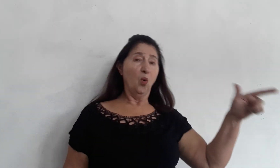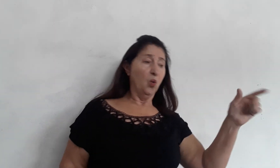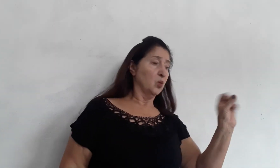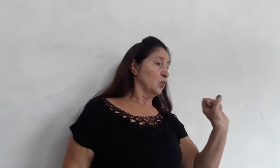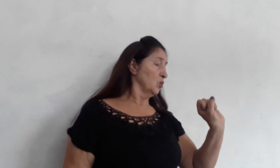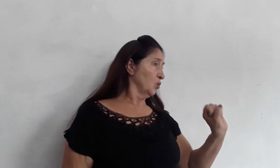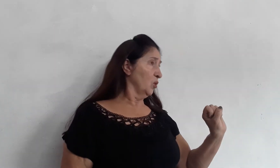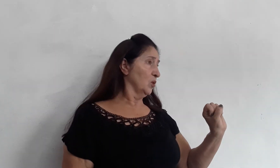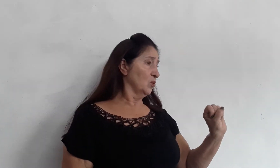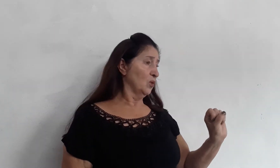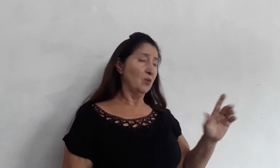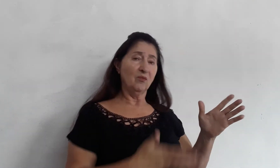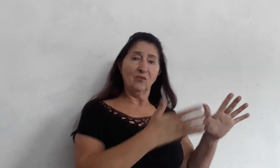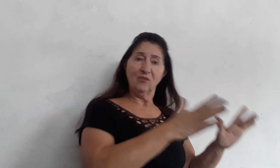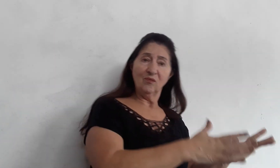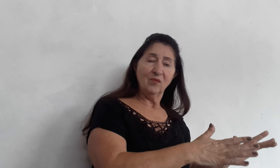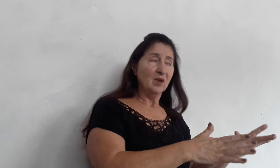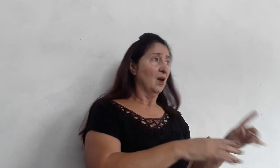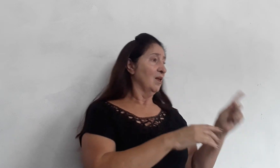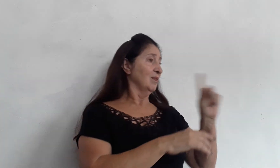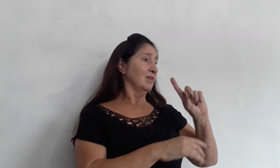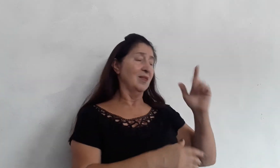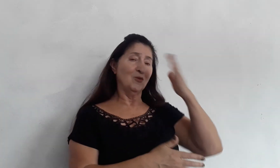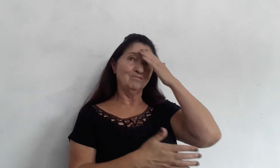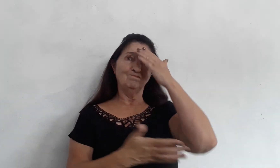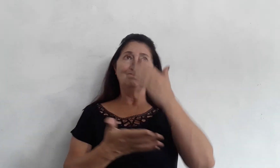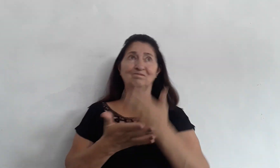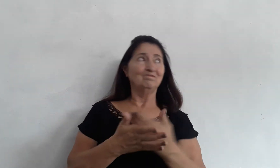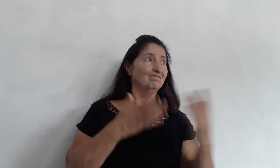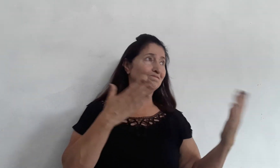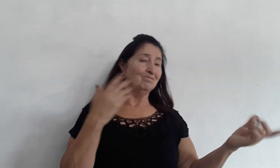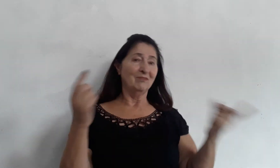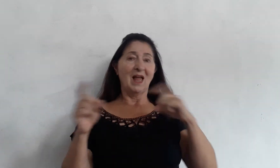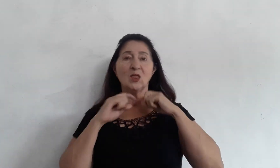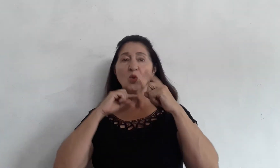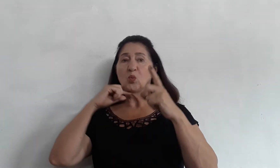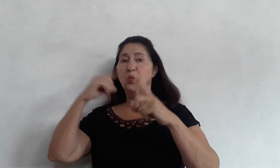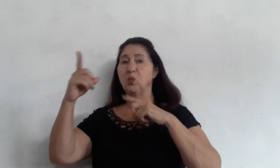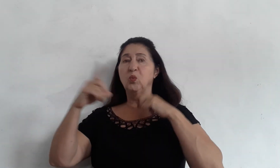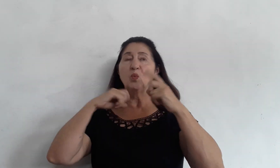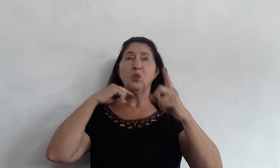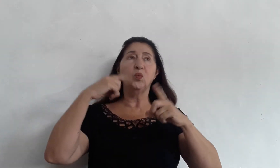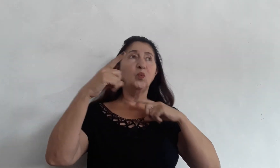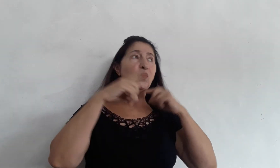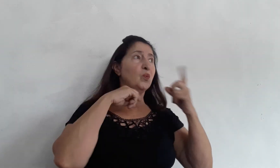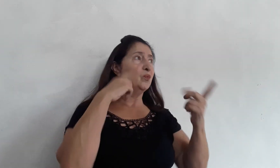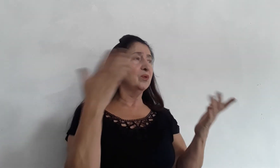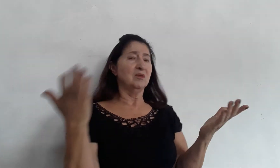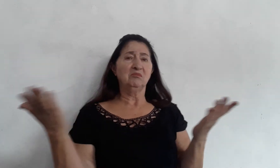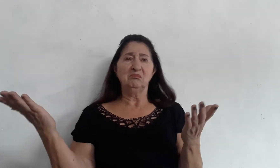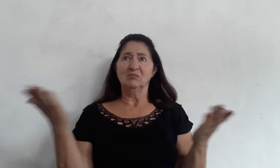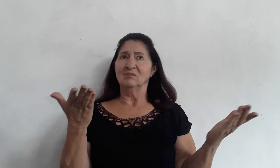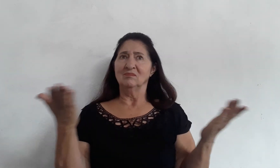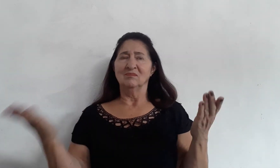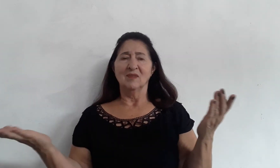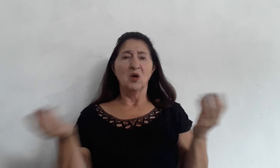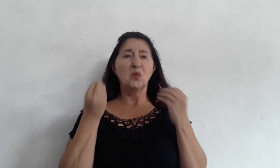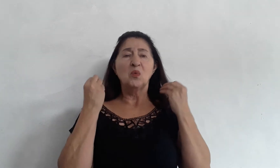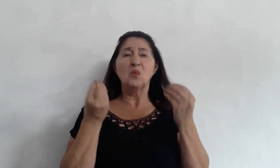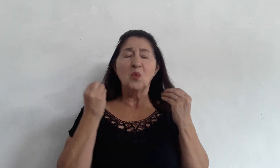Primeiro, porque os discípulos não acreditavam naquilo no poder que Deus lhe deu. E segundo,